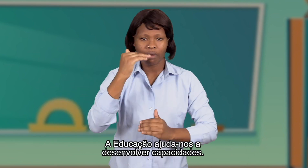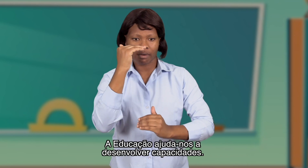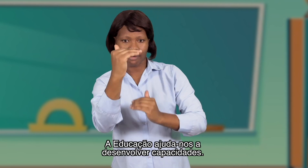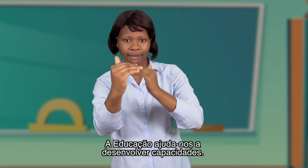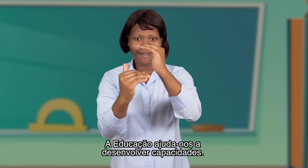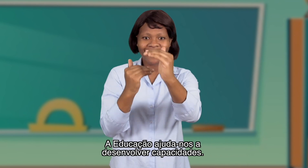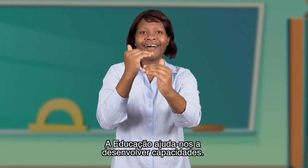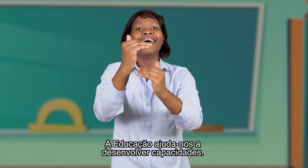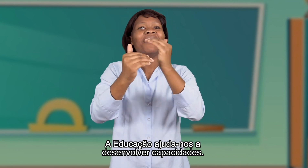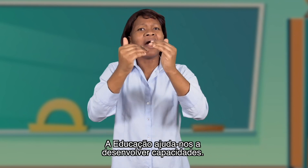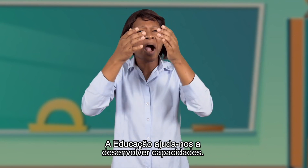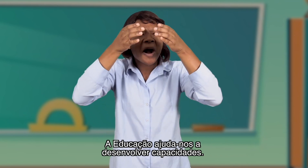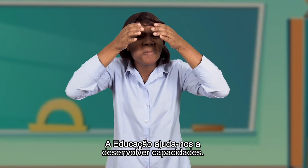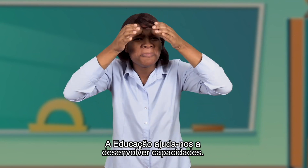desenvolver capacidades